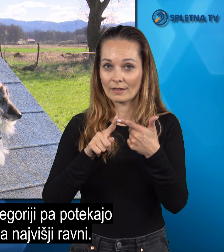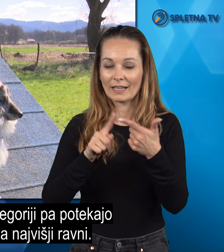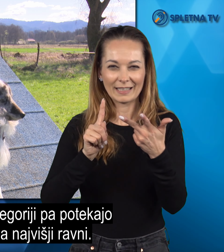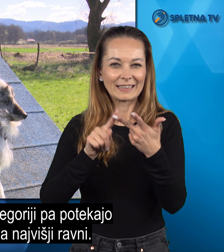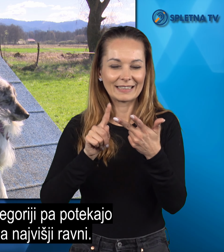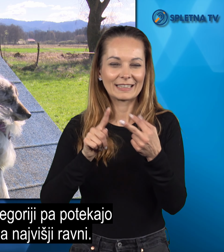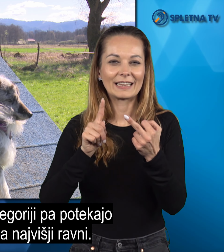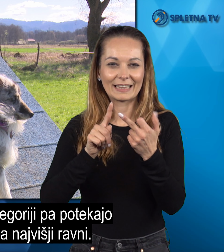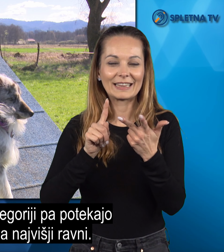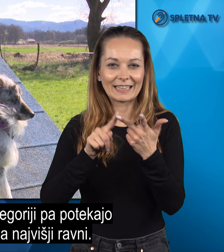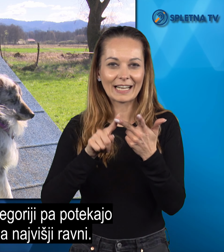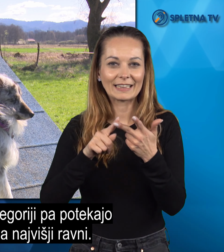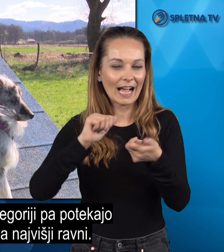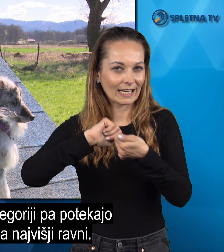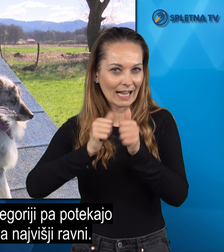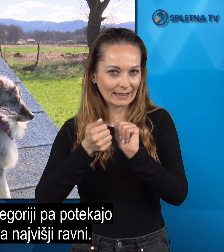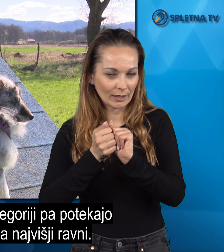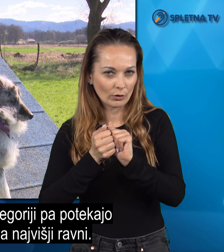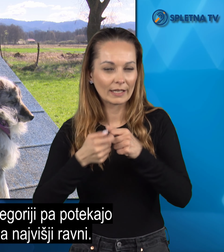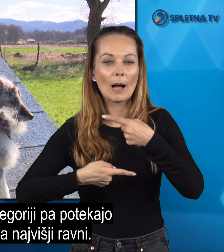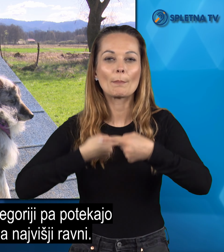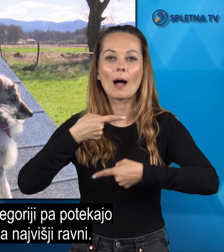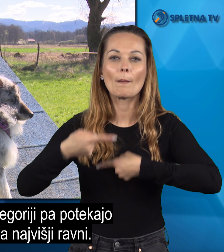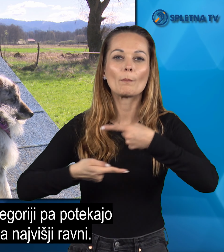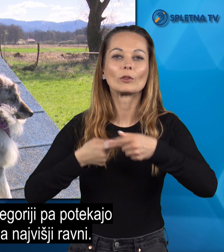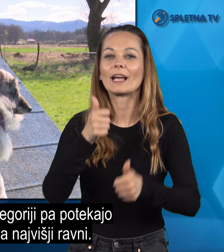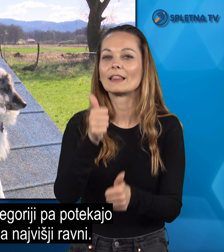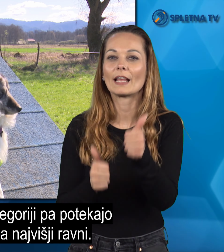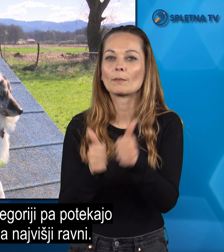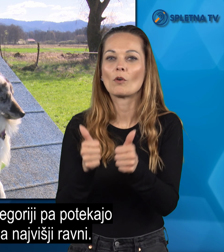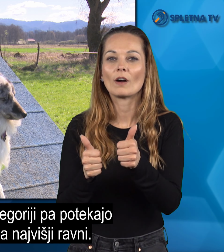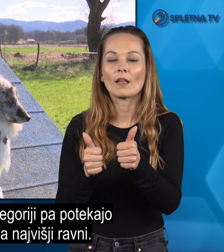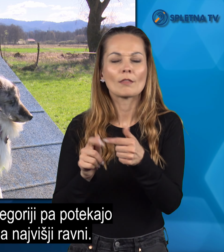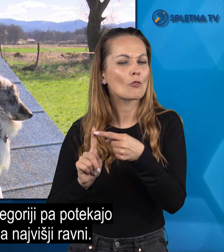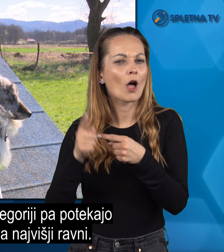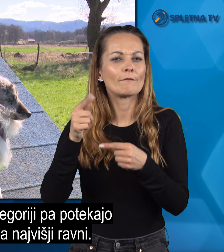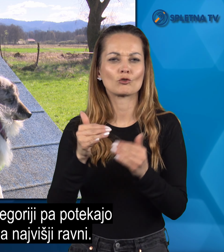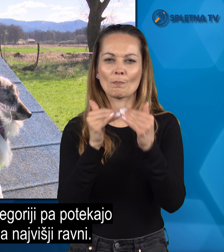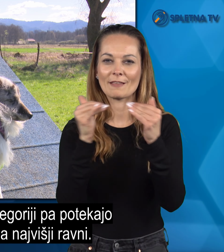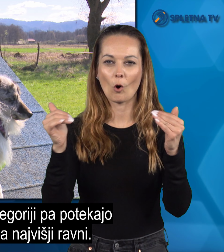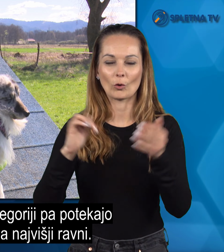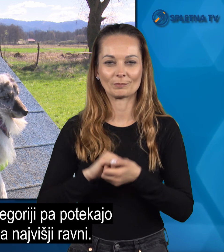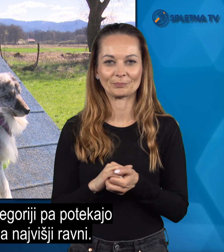3. kategoriji pa potekajo tekmovanja na najvišjem nivoju.